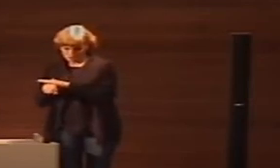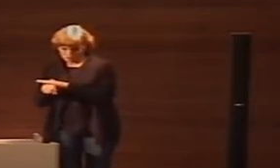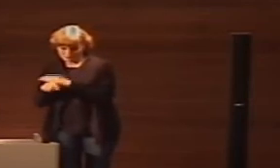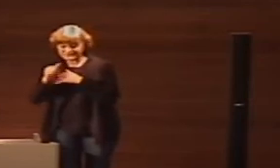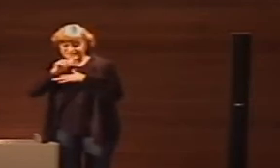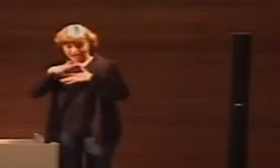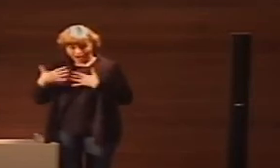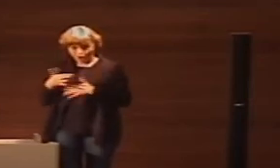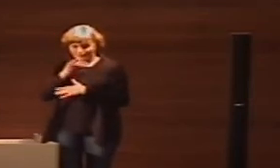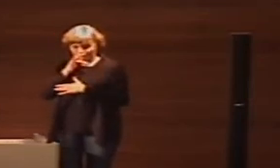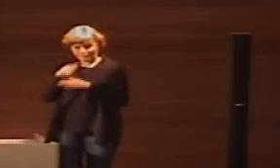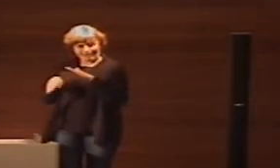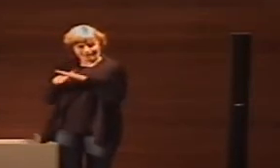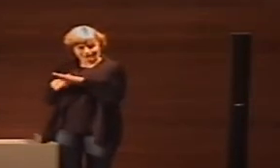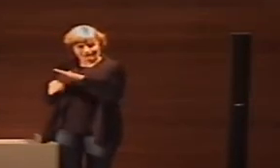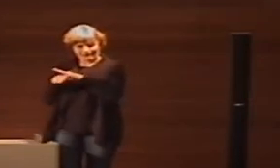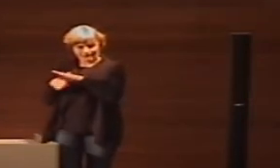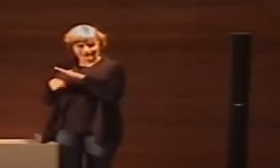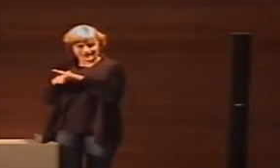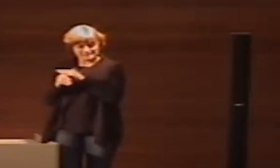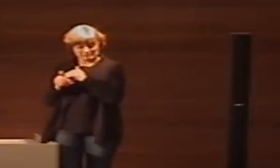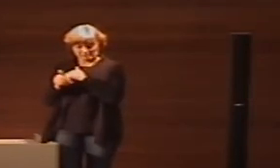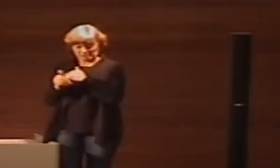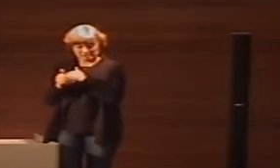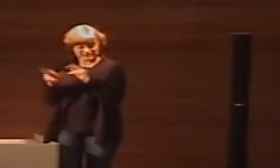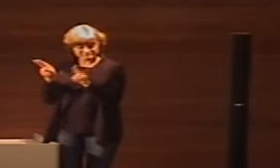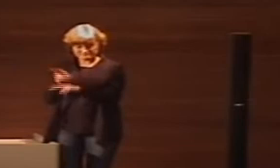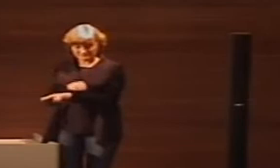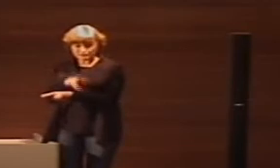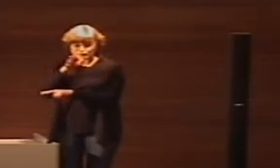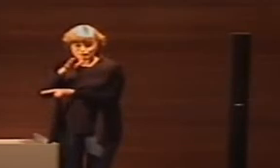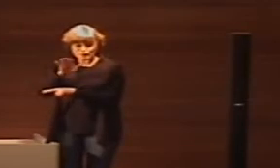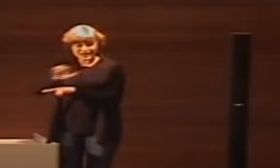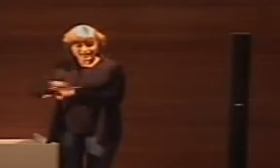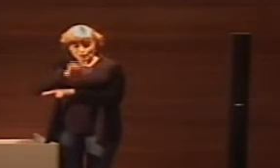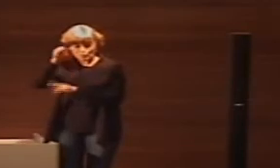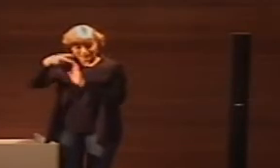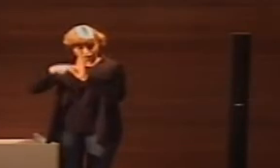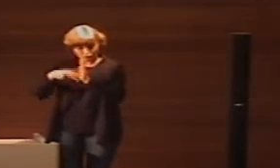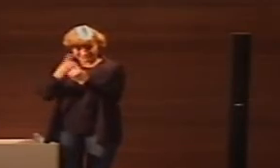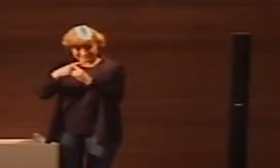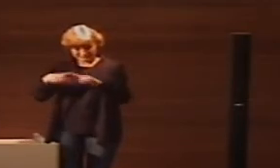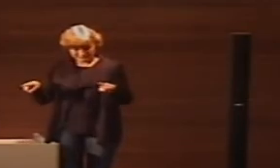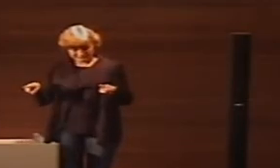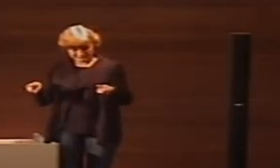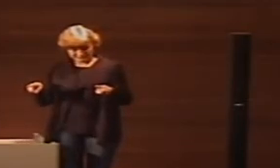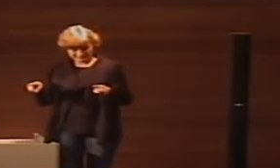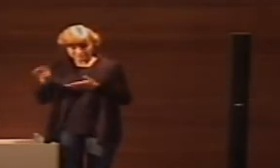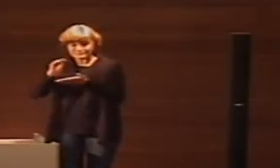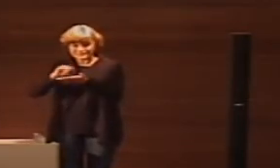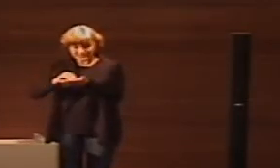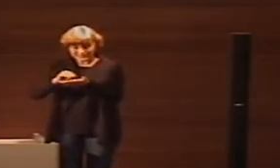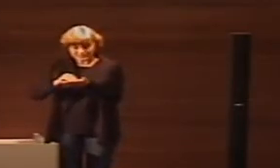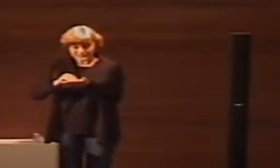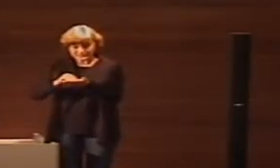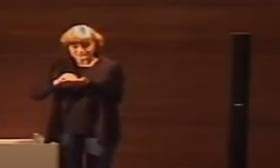que se computa y, además, es determinante para que algunas comunidades autónomas salgan más o menos bien en la